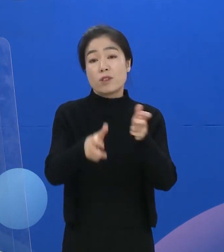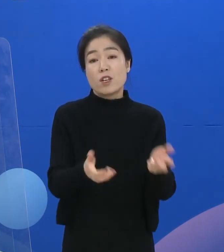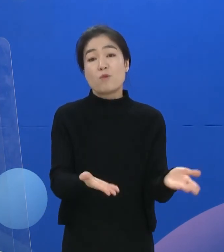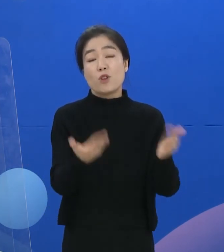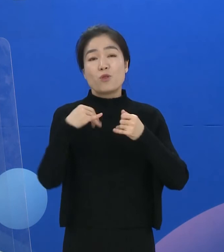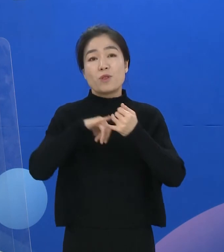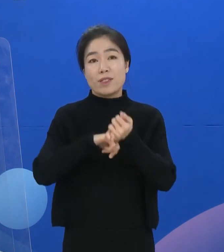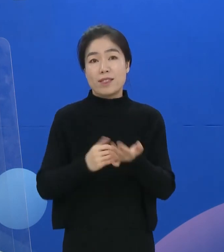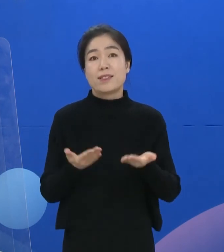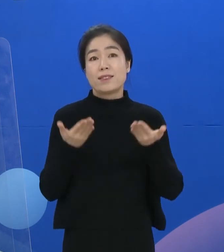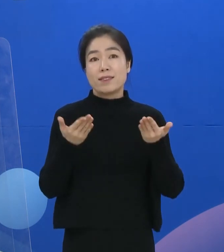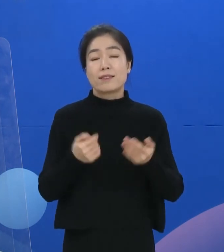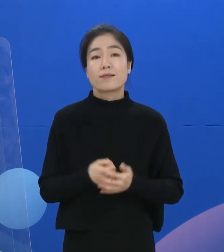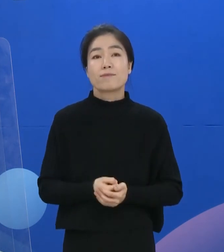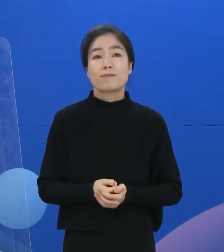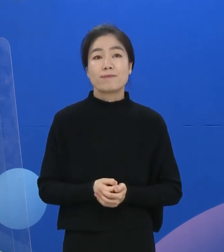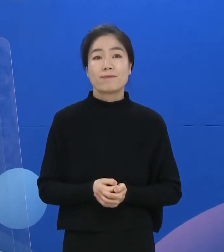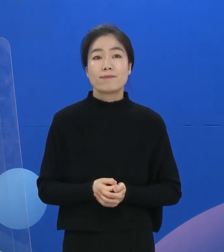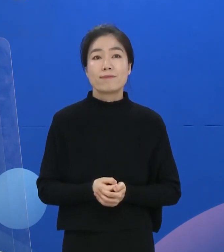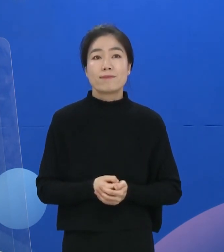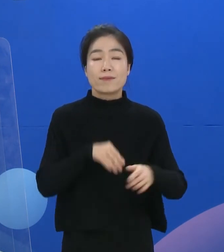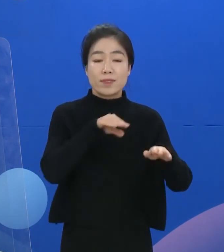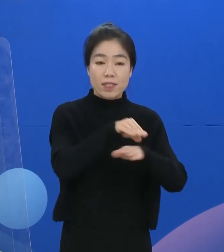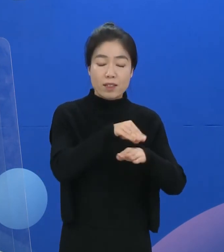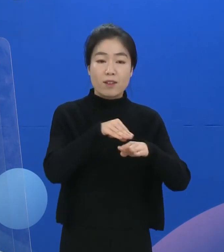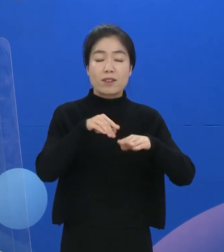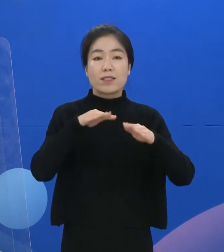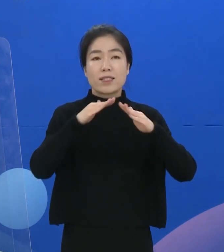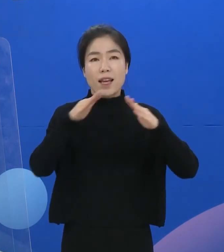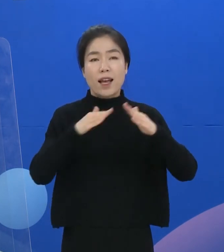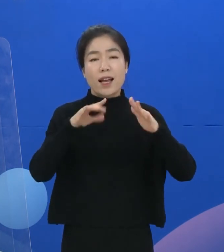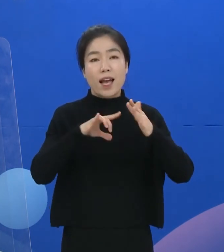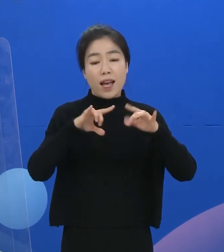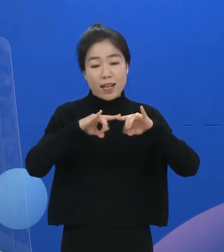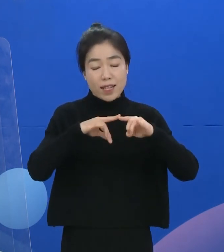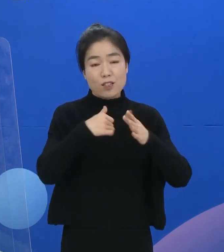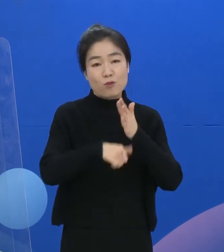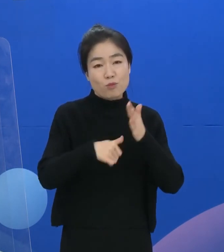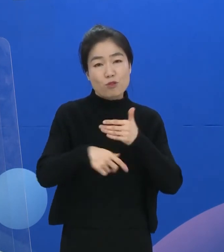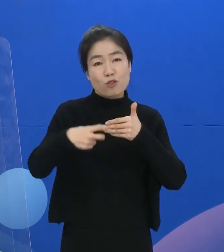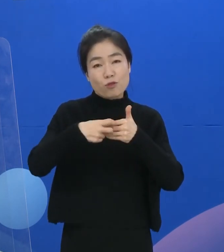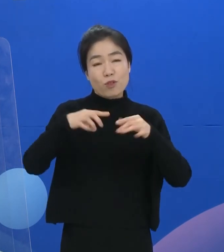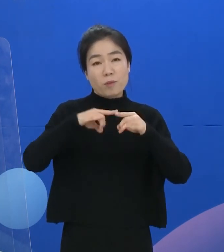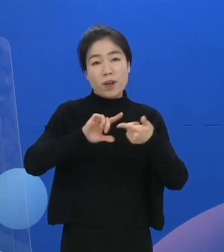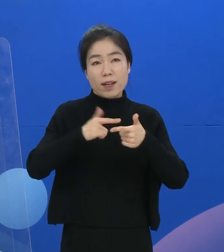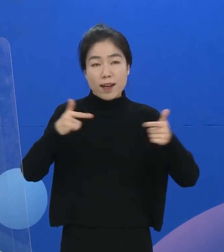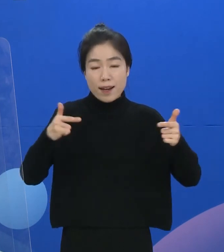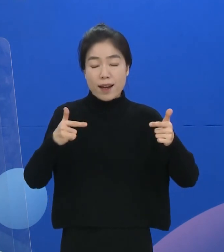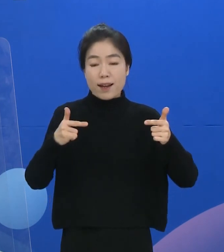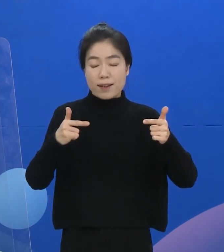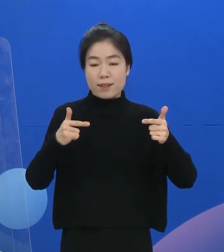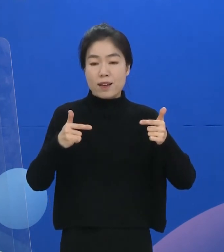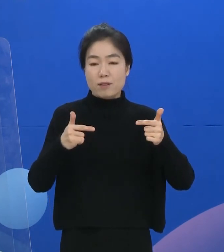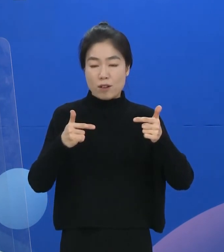광주글로벌모터스에 이어 제 2의 대규모 광주형 일자리 투자사업을 유지하겠습니다